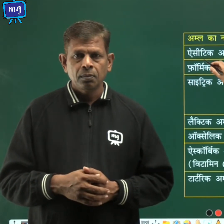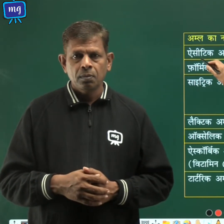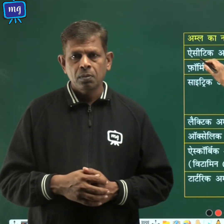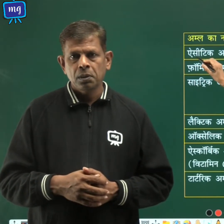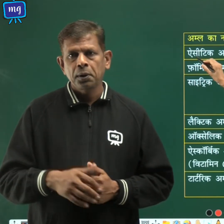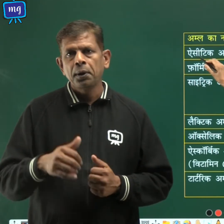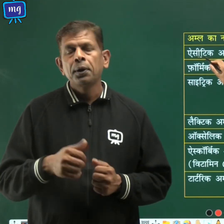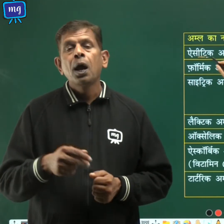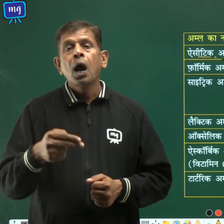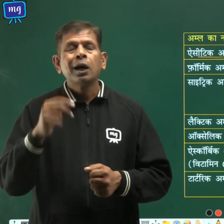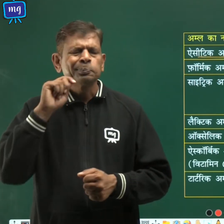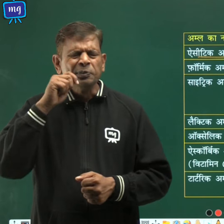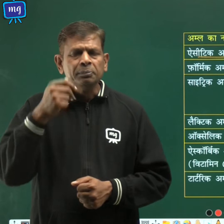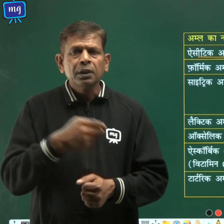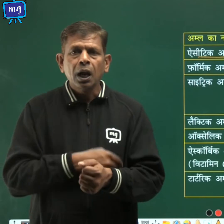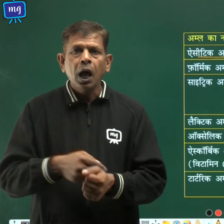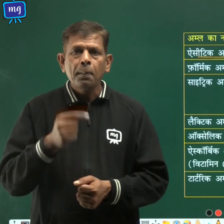एसिटिक अम्ल